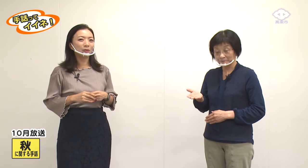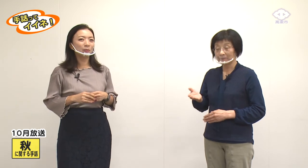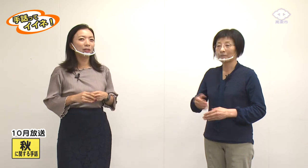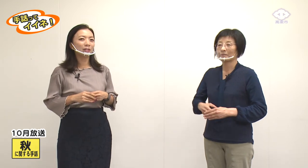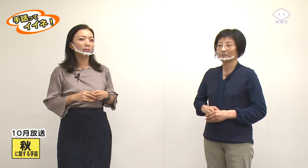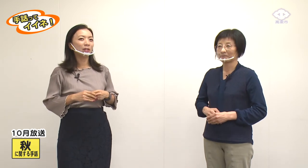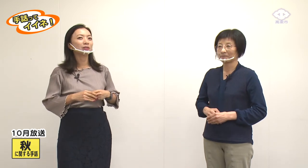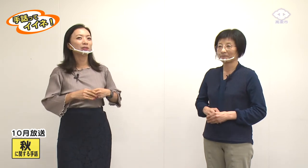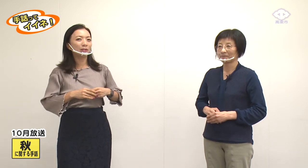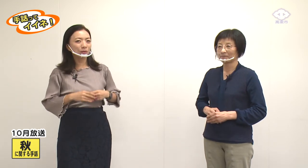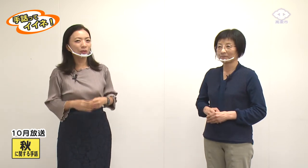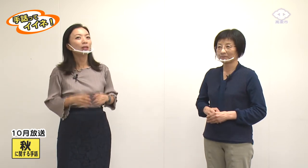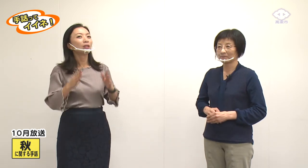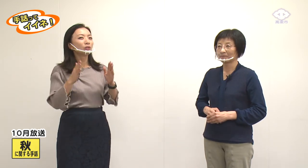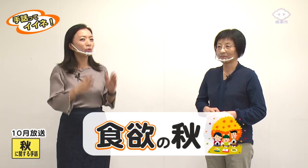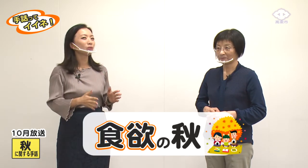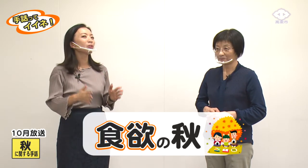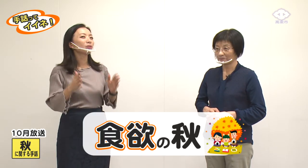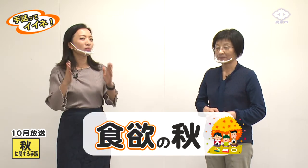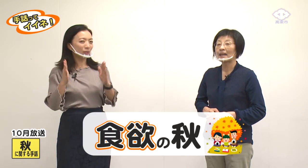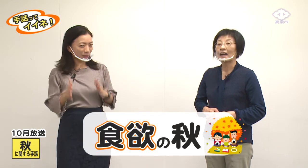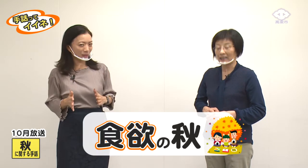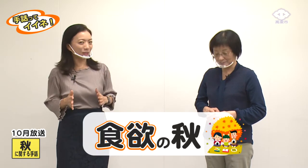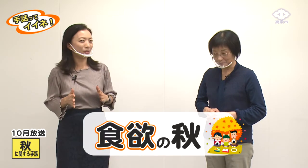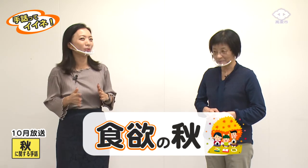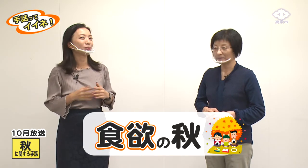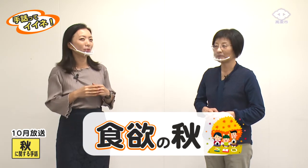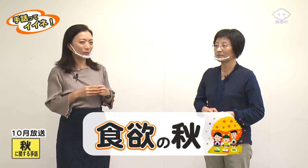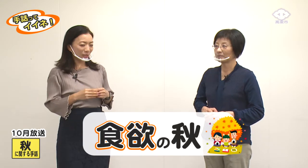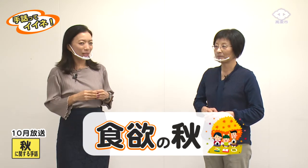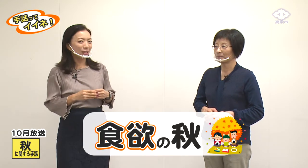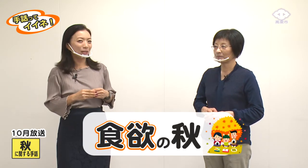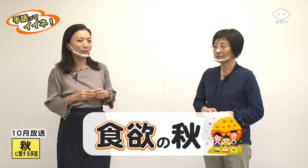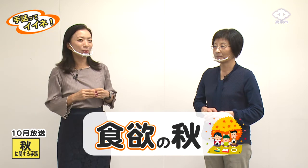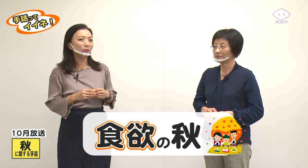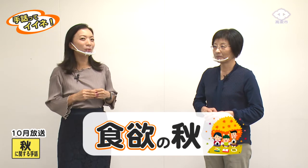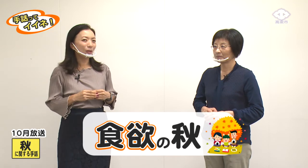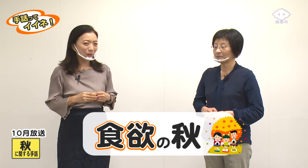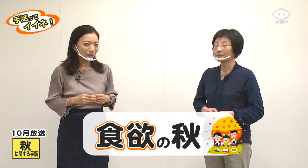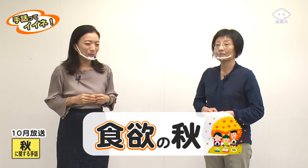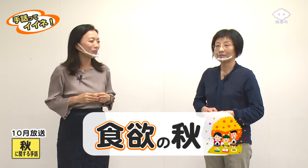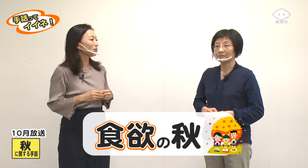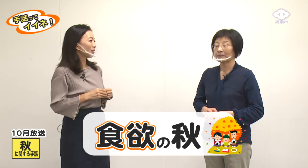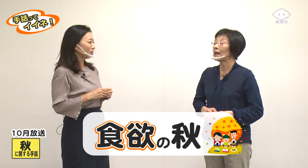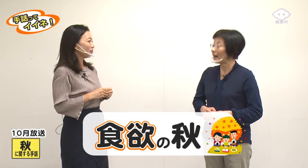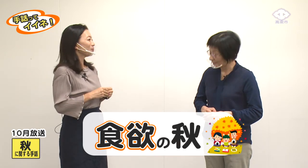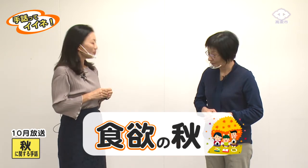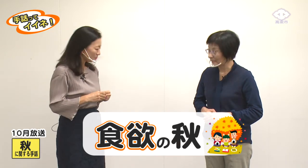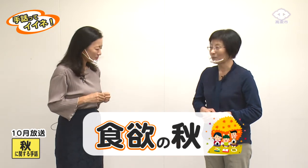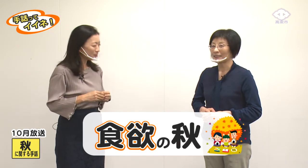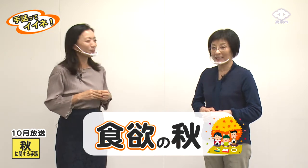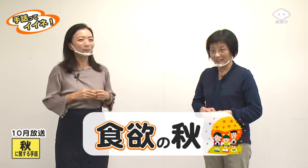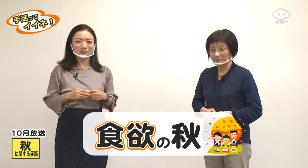皆さんも大好きですよね。食欲の秋ということで、その表現はどうでしょうか。 はい、わかりました。